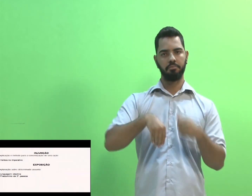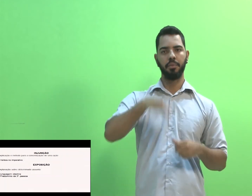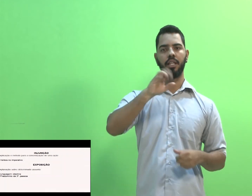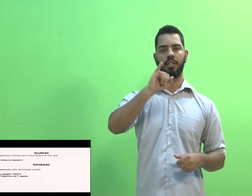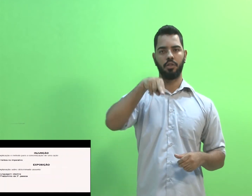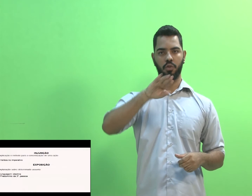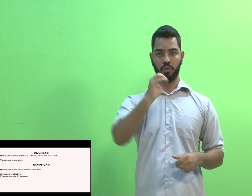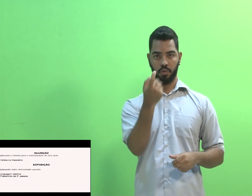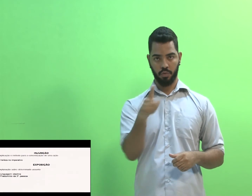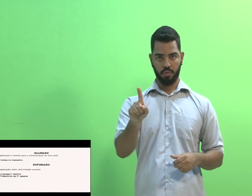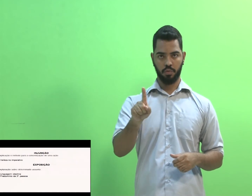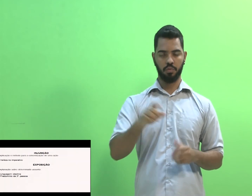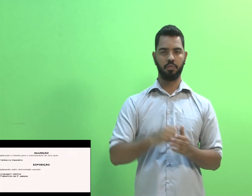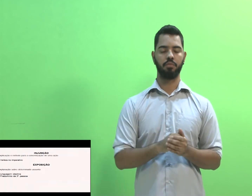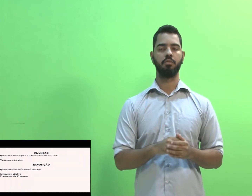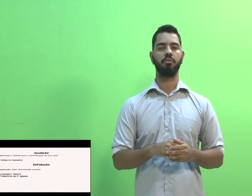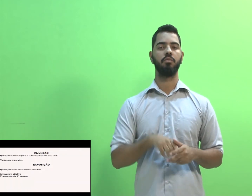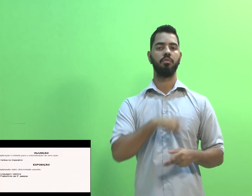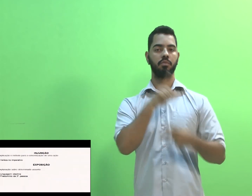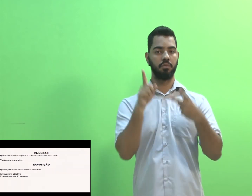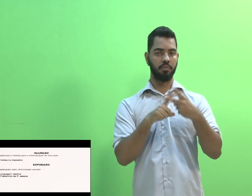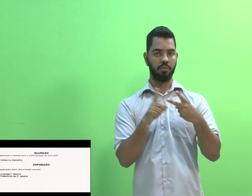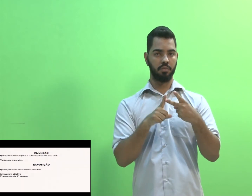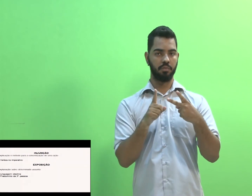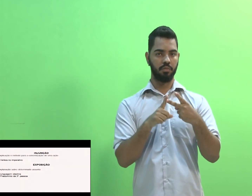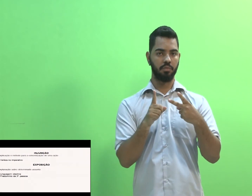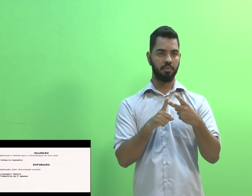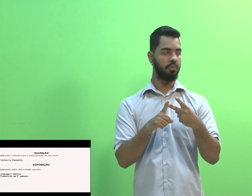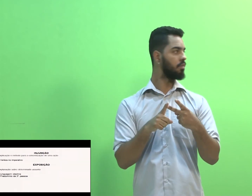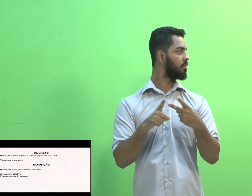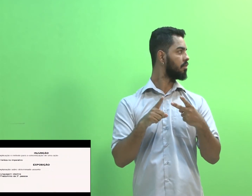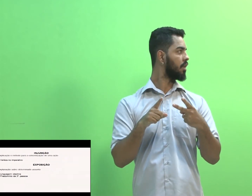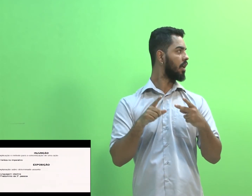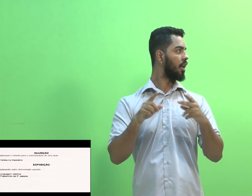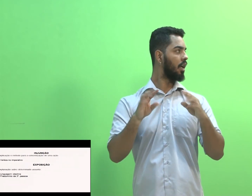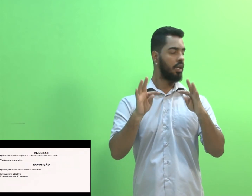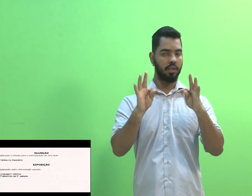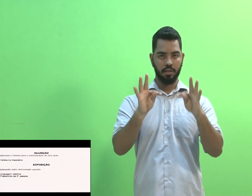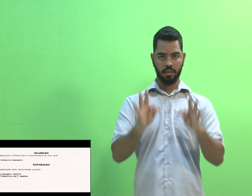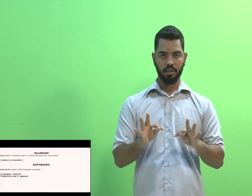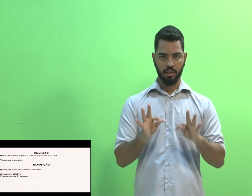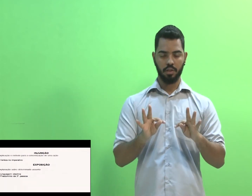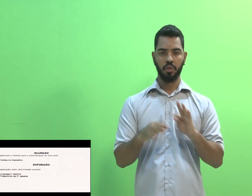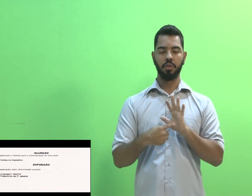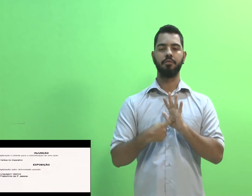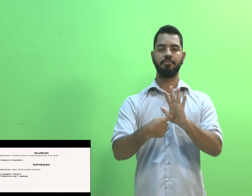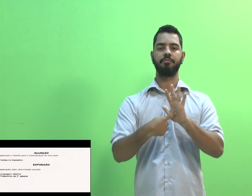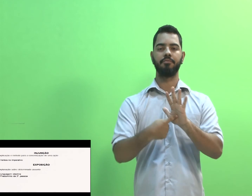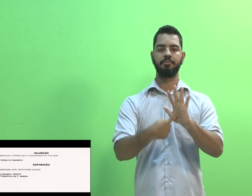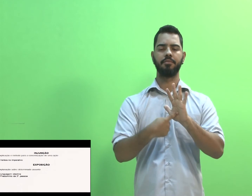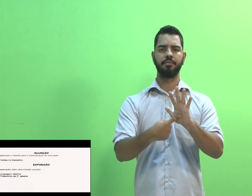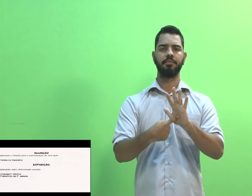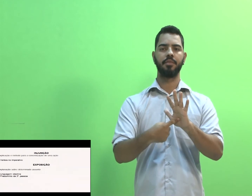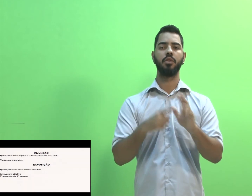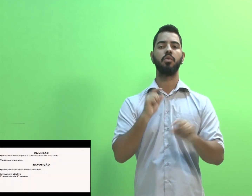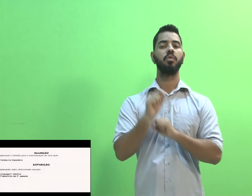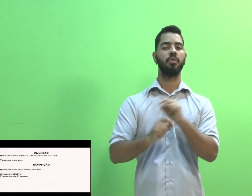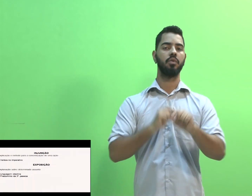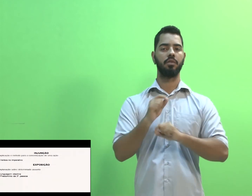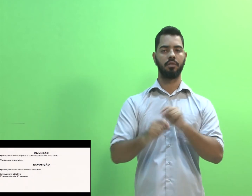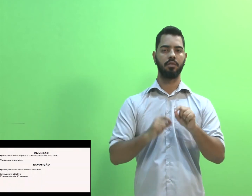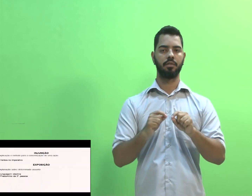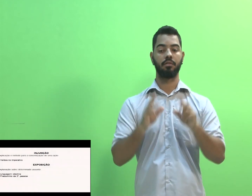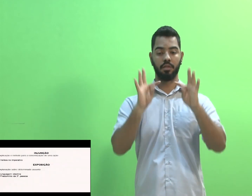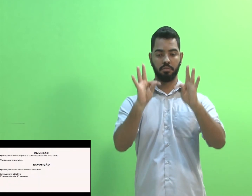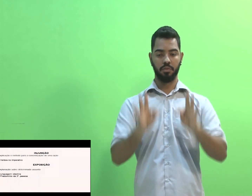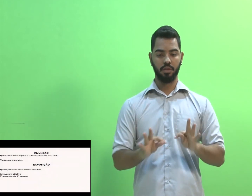expositivo, o objetivo central do locutor, do emissor da mensagem, é explanar sobre determinado assunto, a partir de